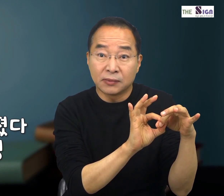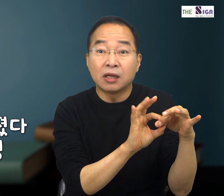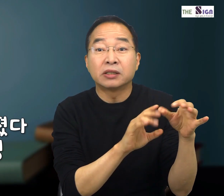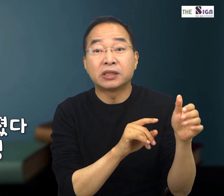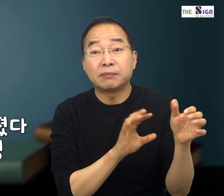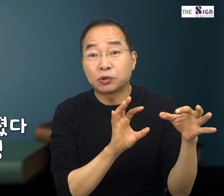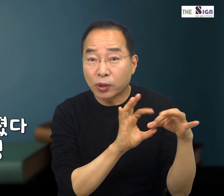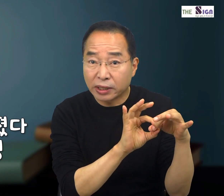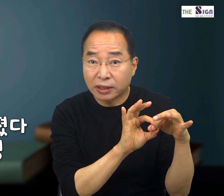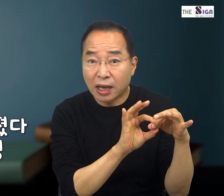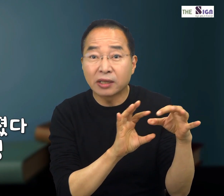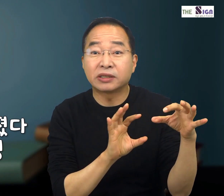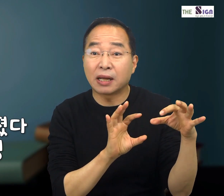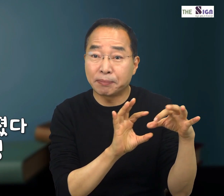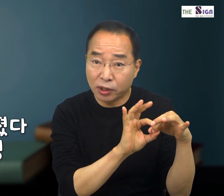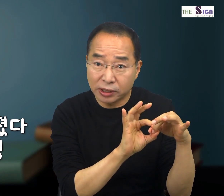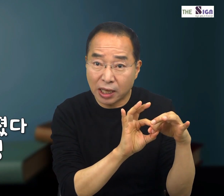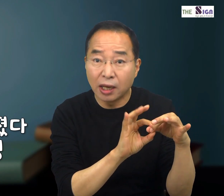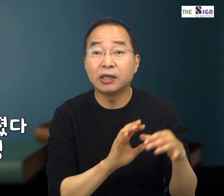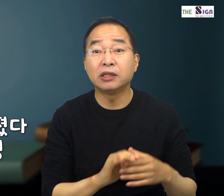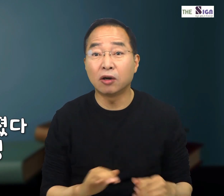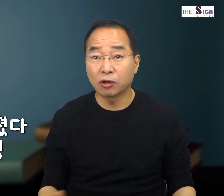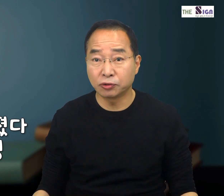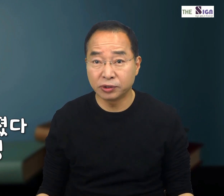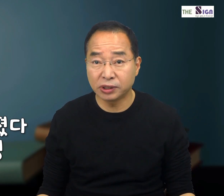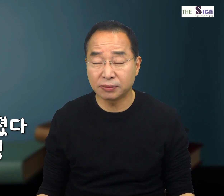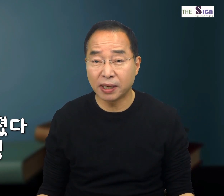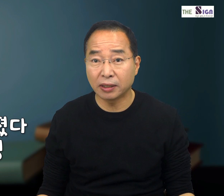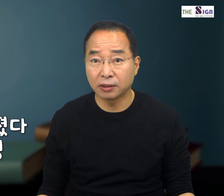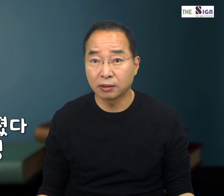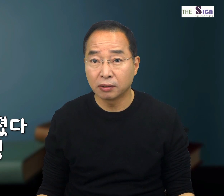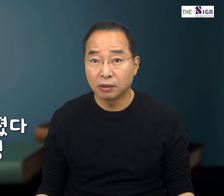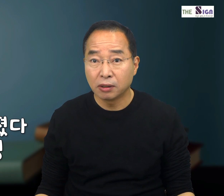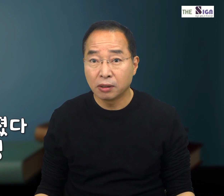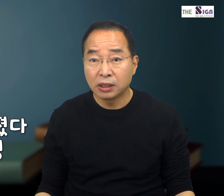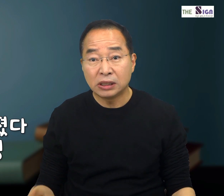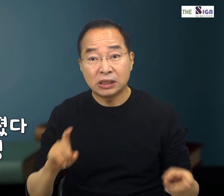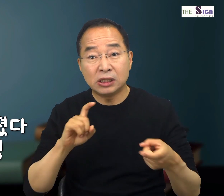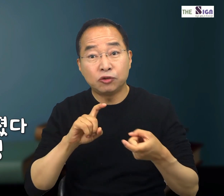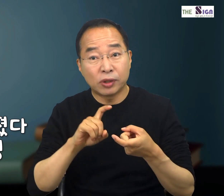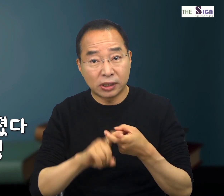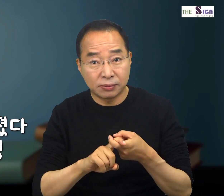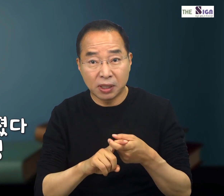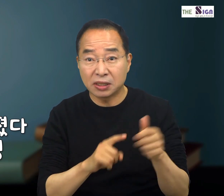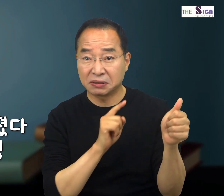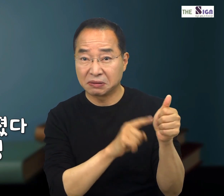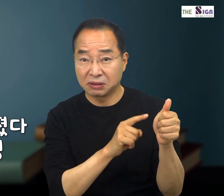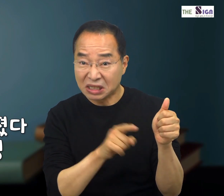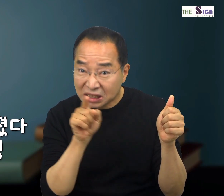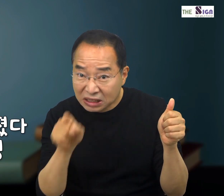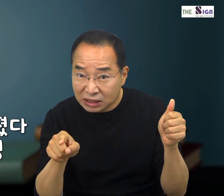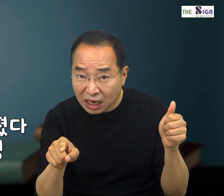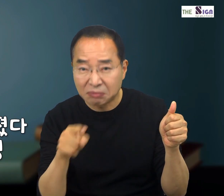그 사람이 속했다, 그 사람 편이다 이런 것도 쓰지만, 이수화를 쓰면 그 사람은